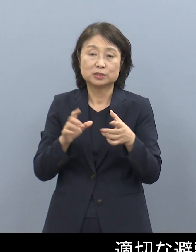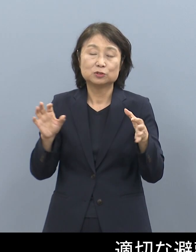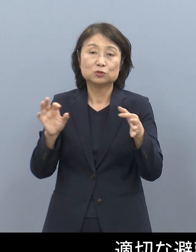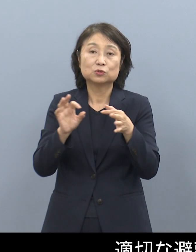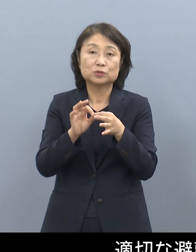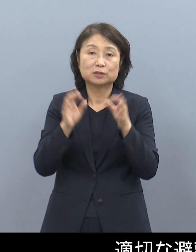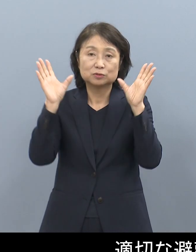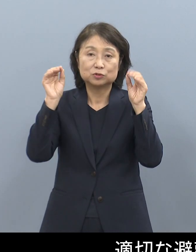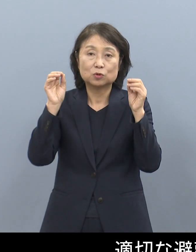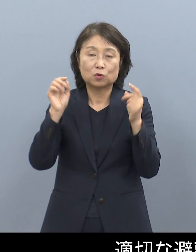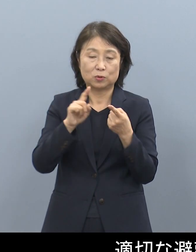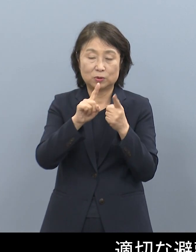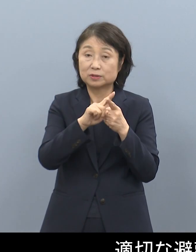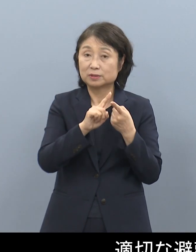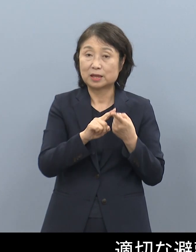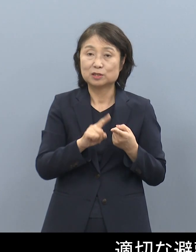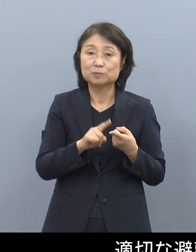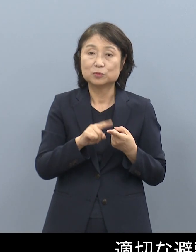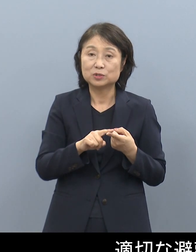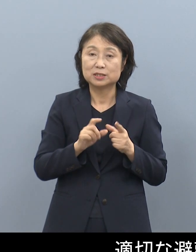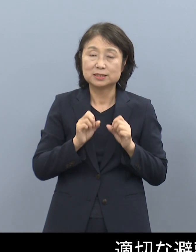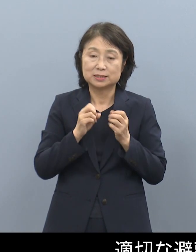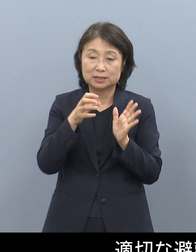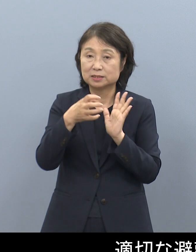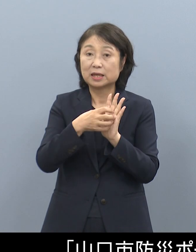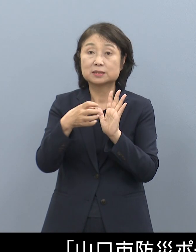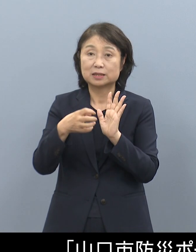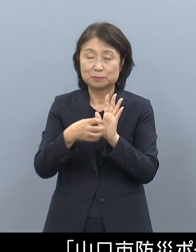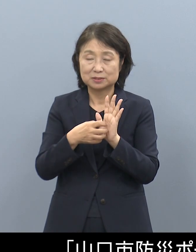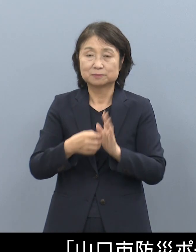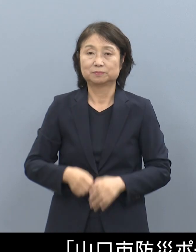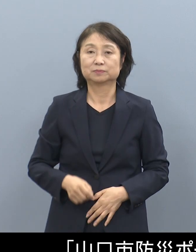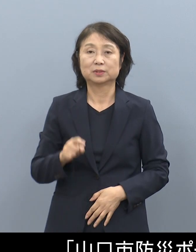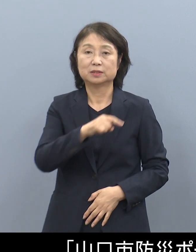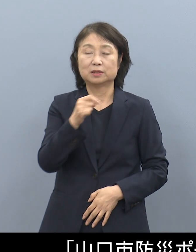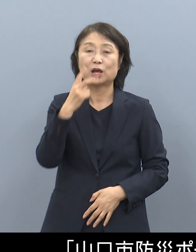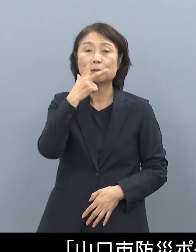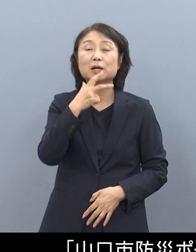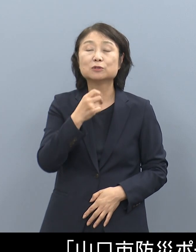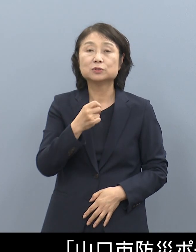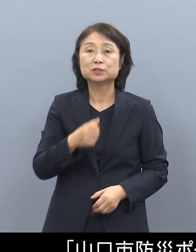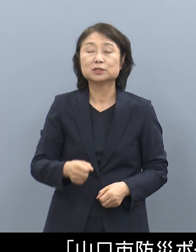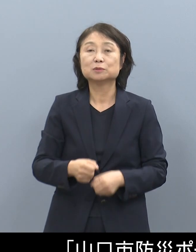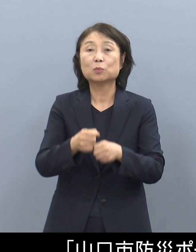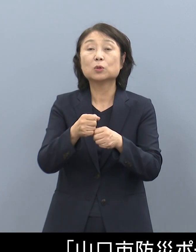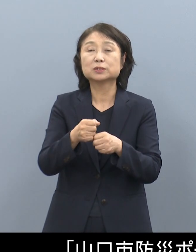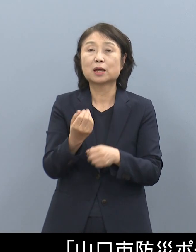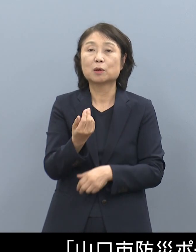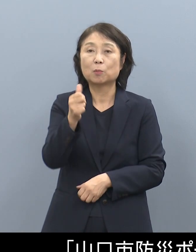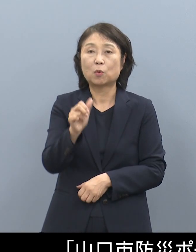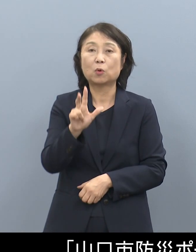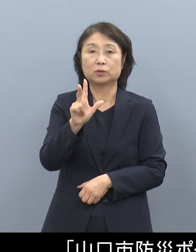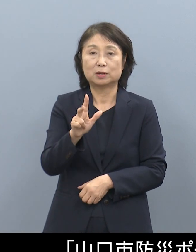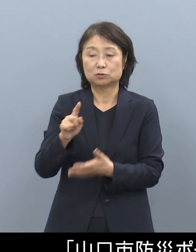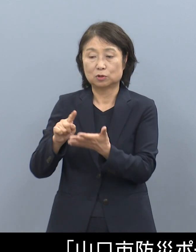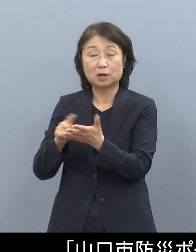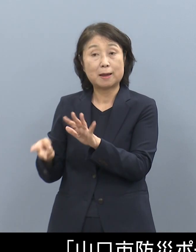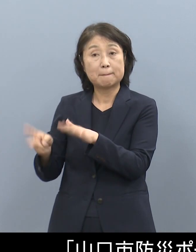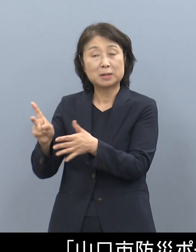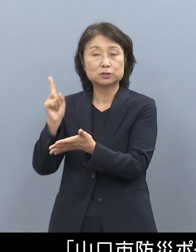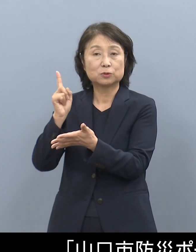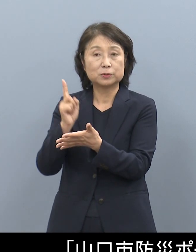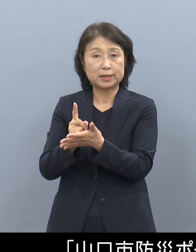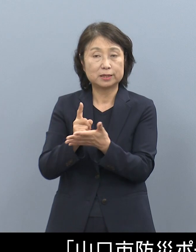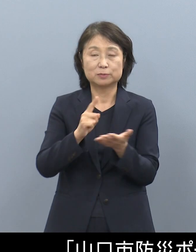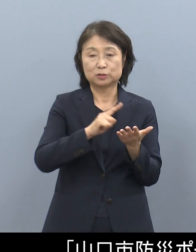報をタイムリーに掲載をいたします。山口市防災ポータルはパソコンだけでなくスマ